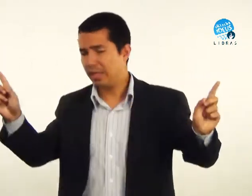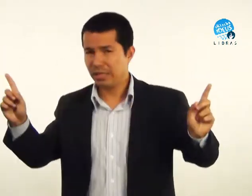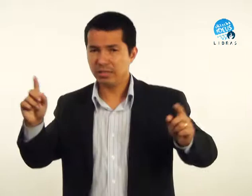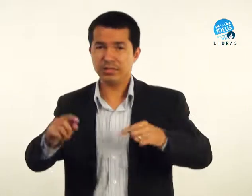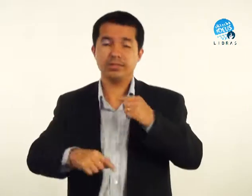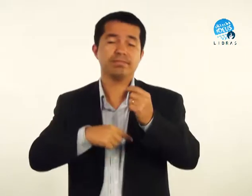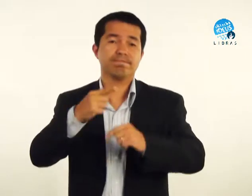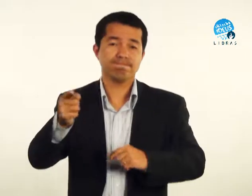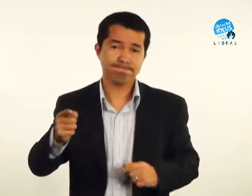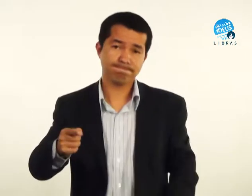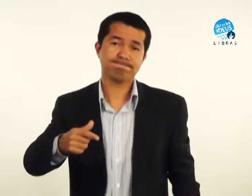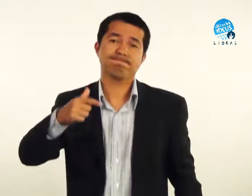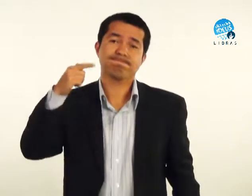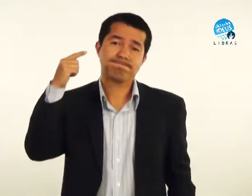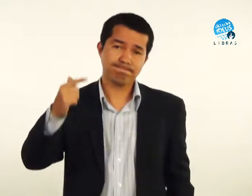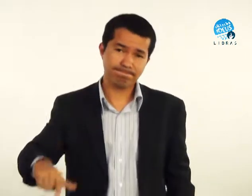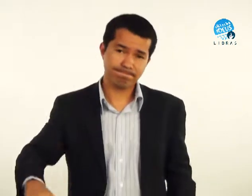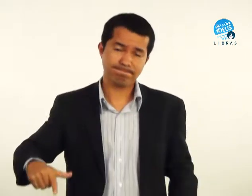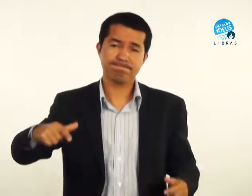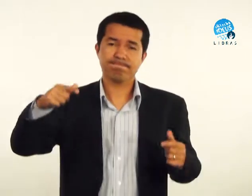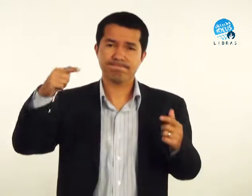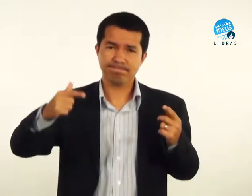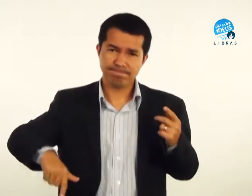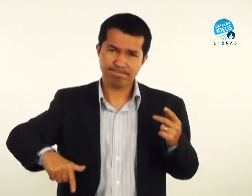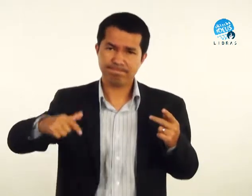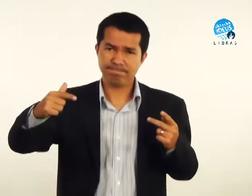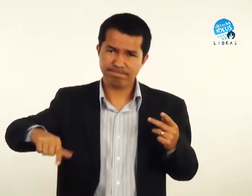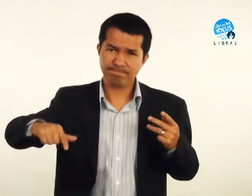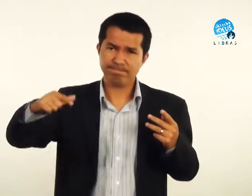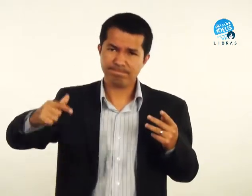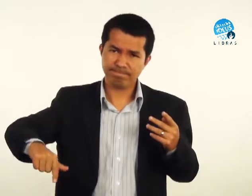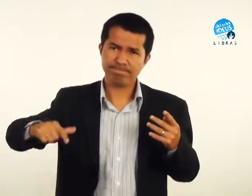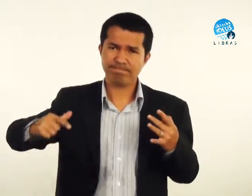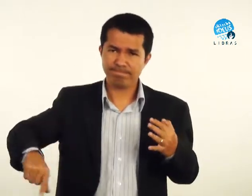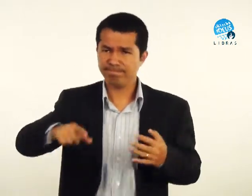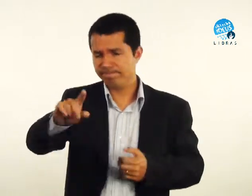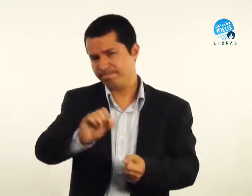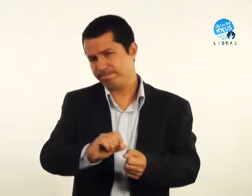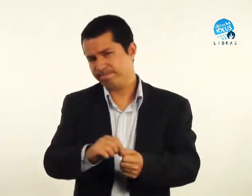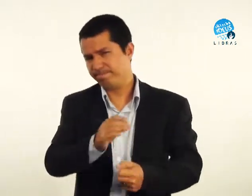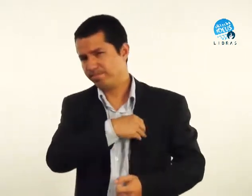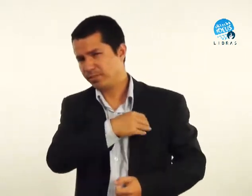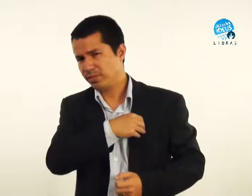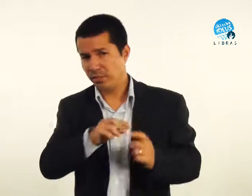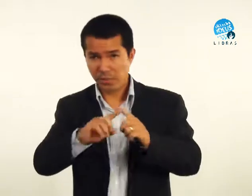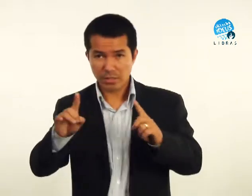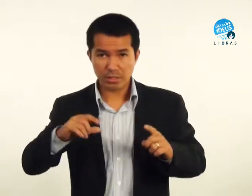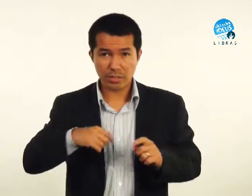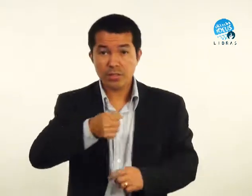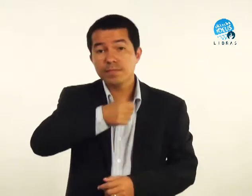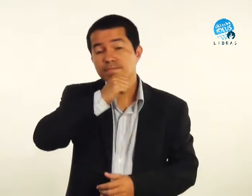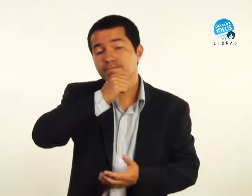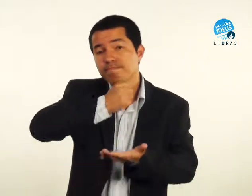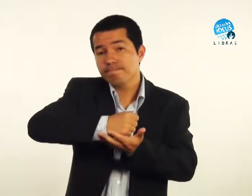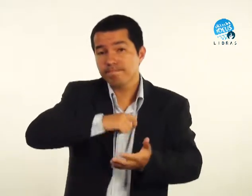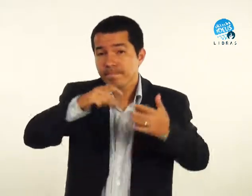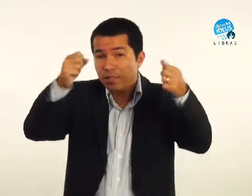e de repente faz de novo. Havia uma profecia no Velho Testamento que dizia que chegaria um